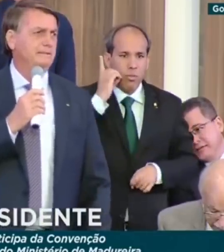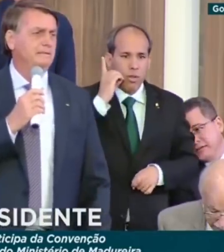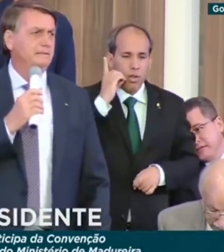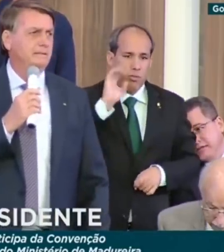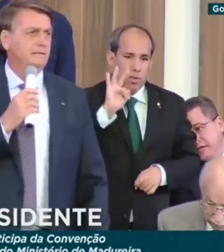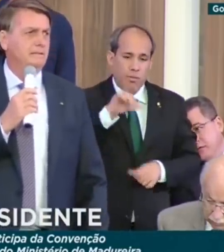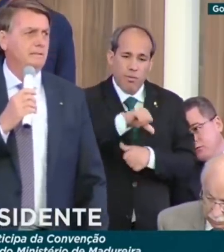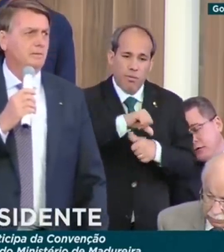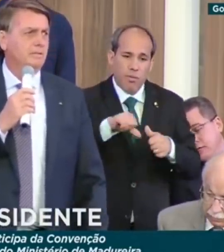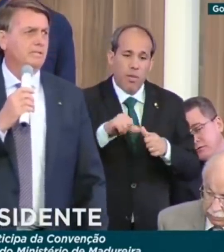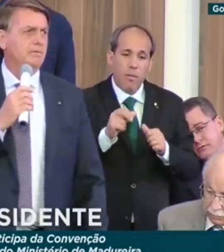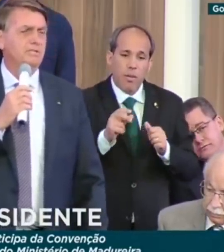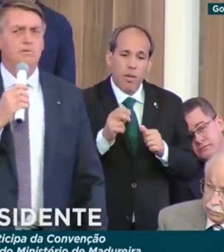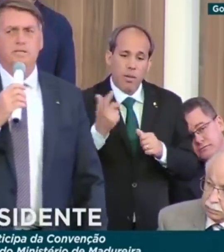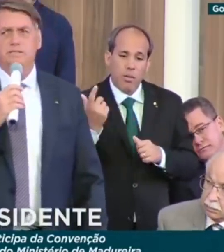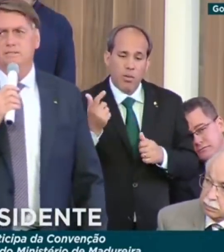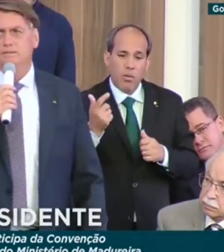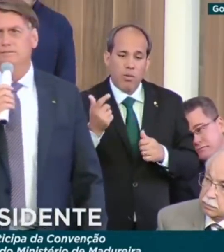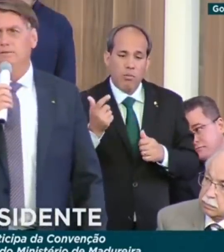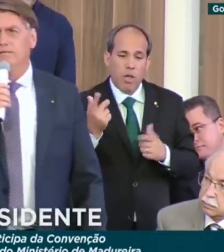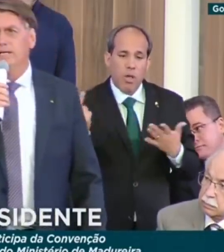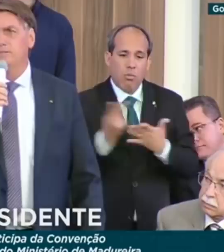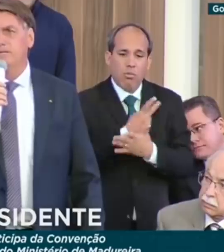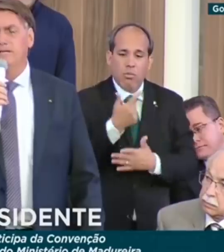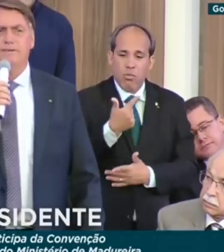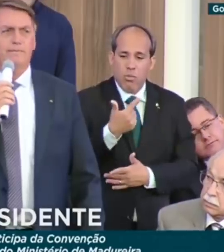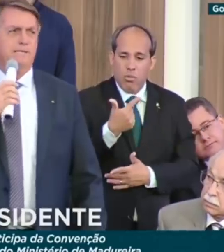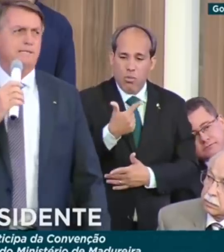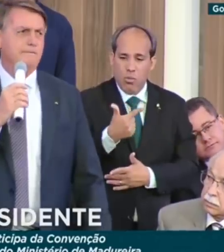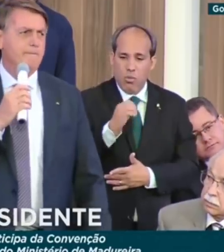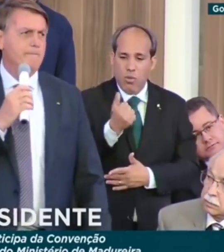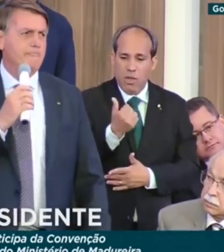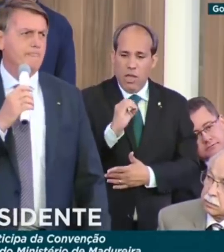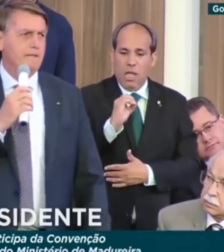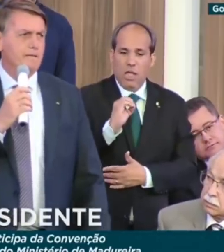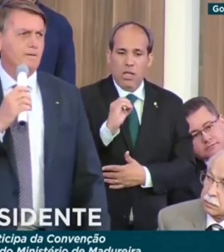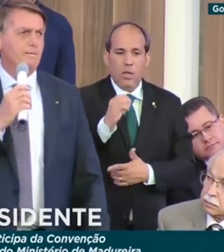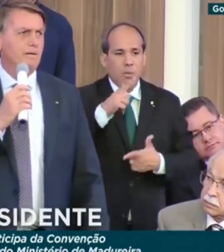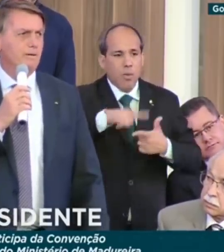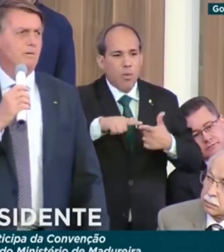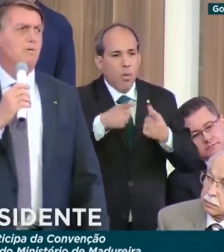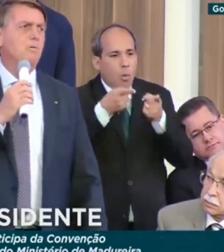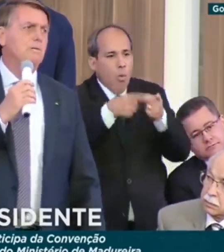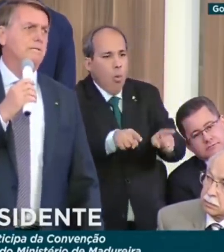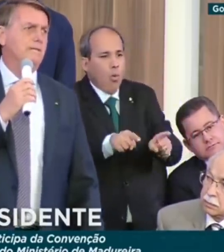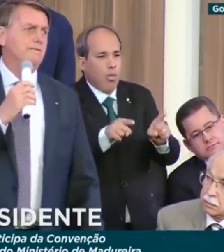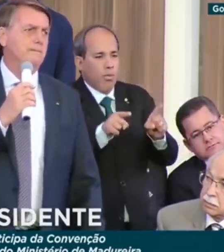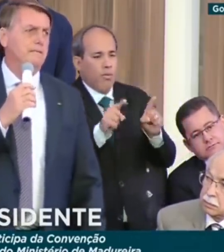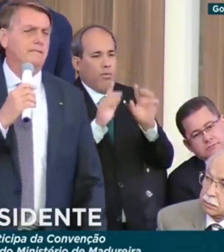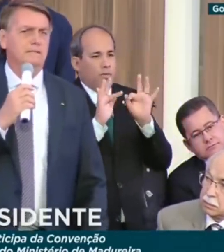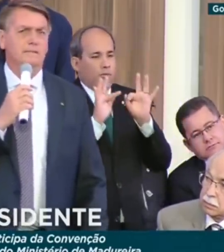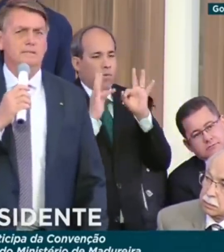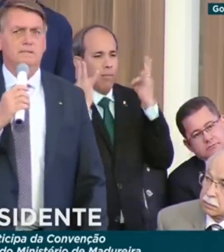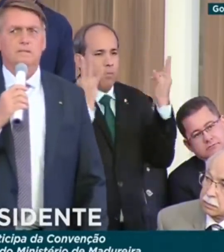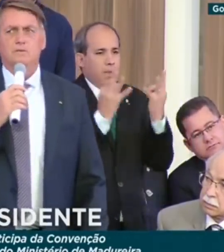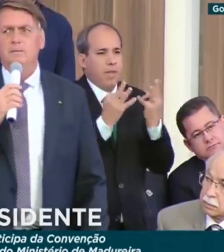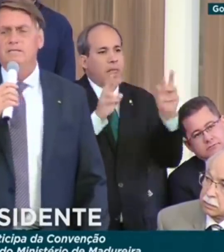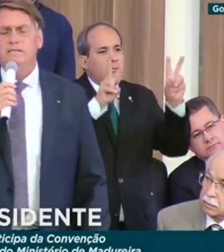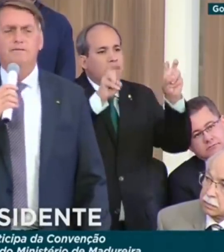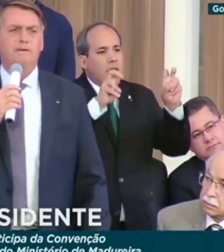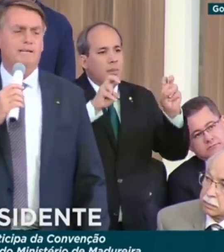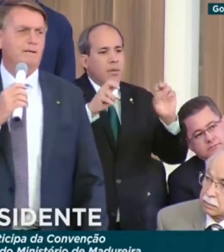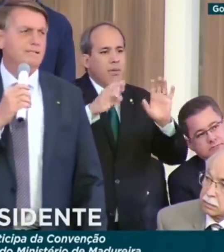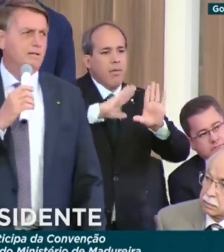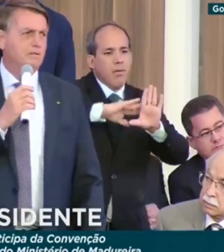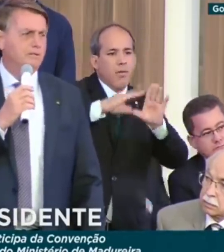2010, quando as questões voltadas para a família, ou melhor, contra a família,